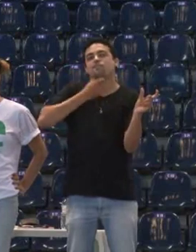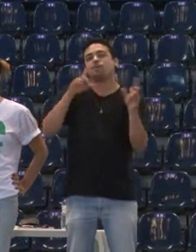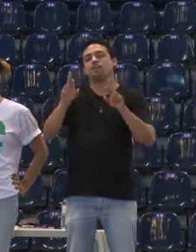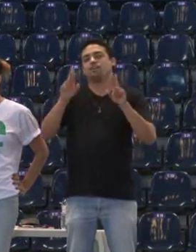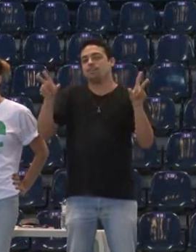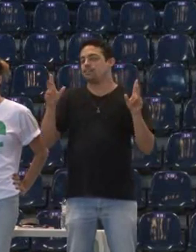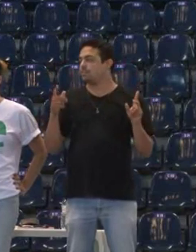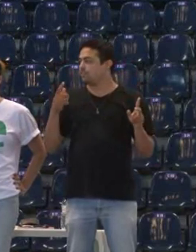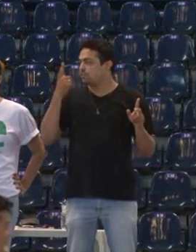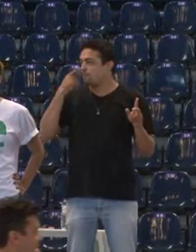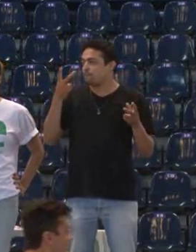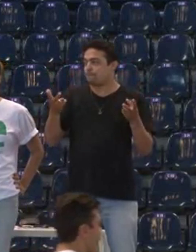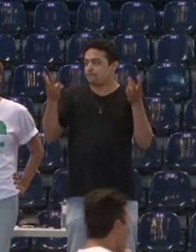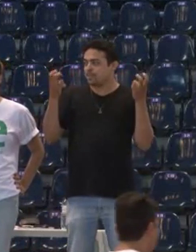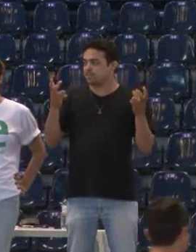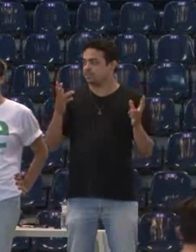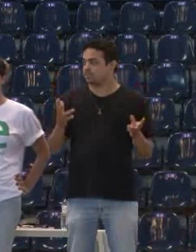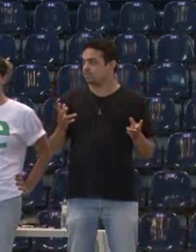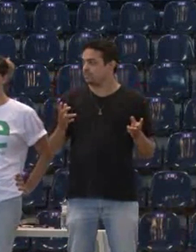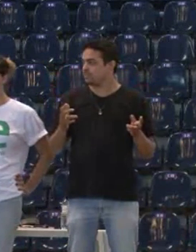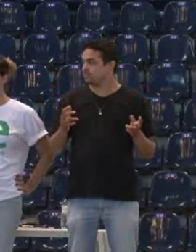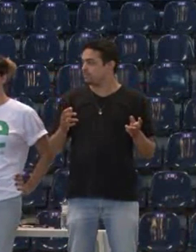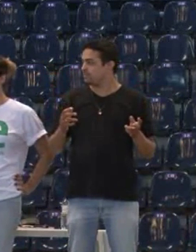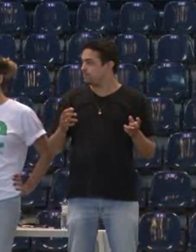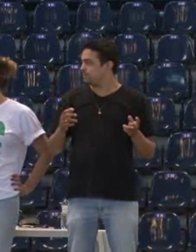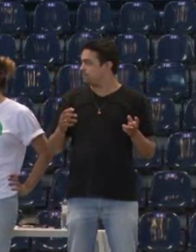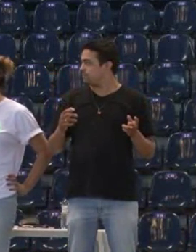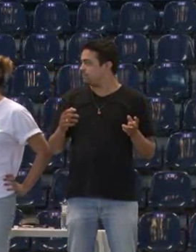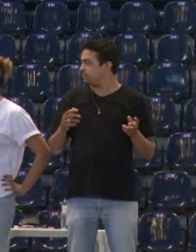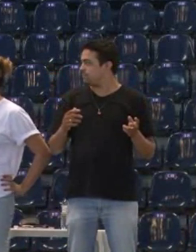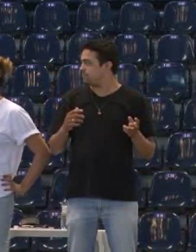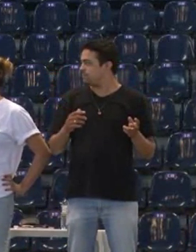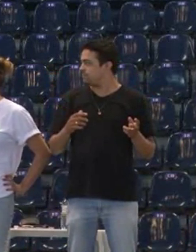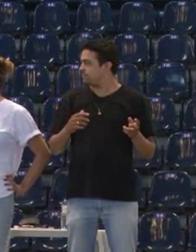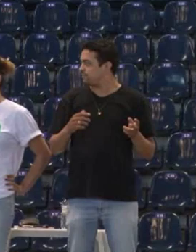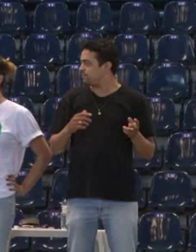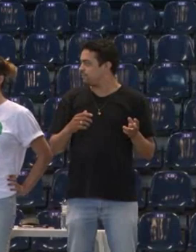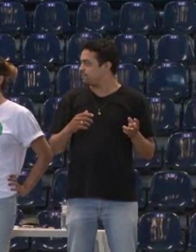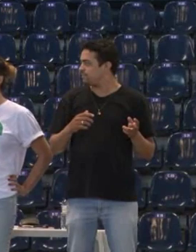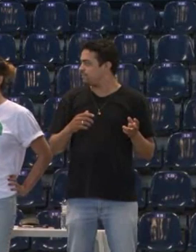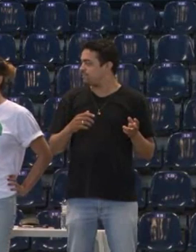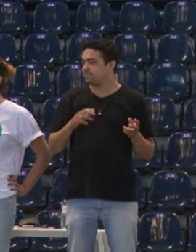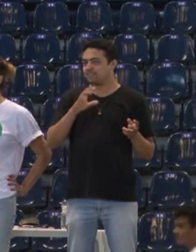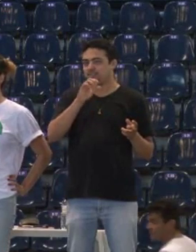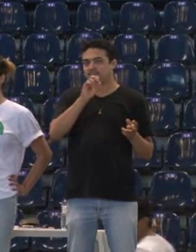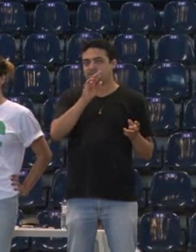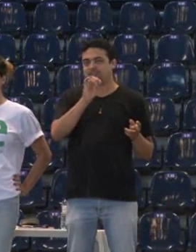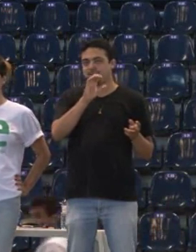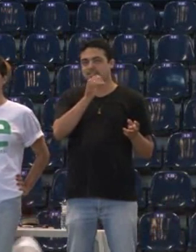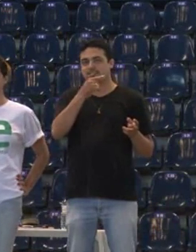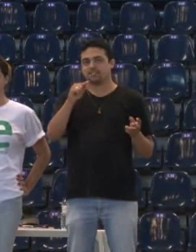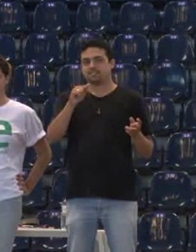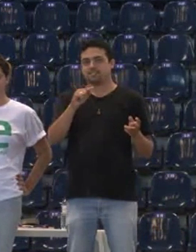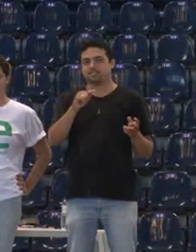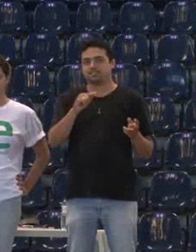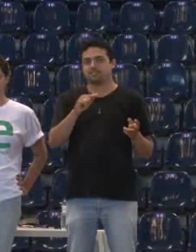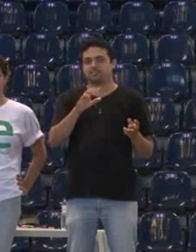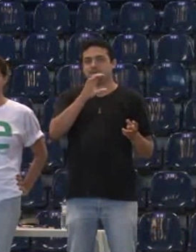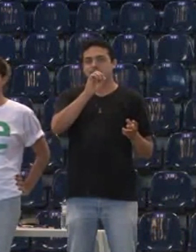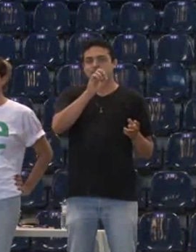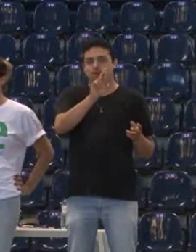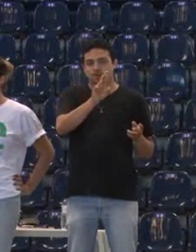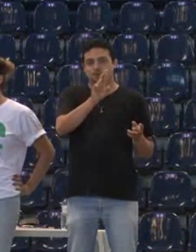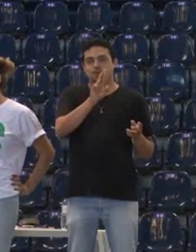você percebeu não natália só mais uma vez o coração coração